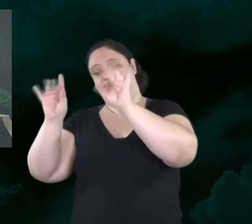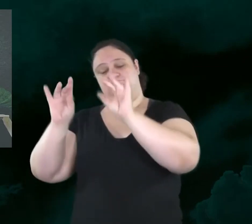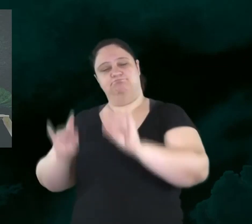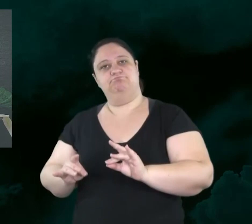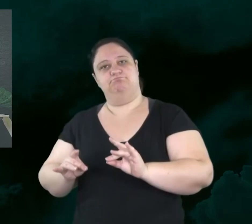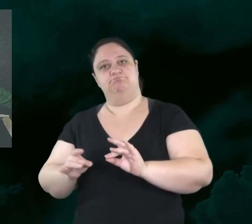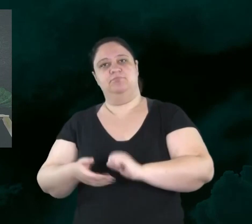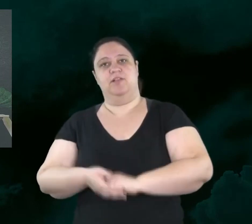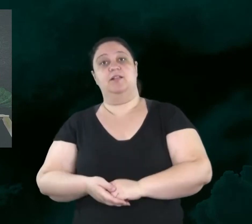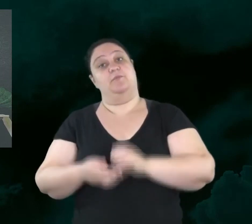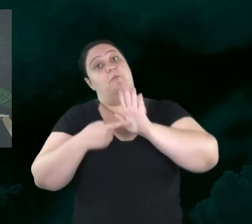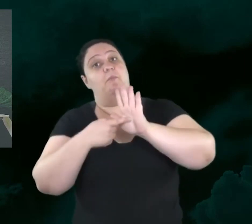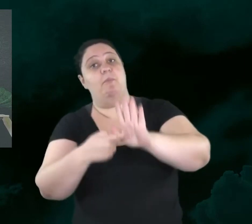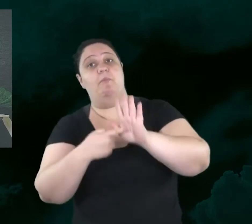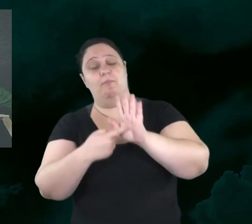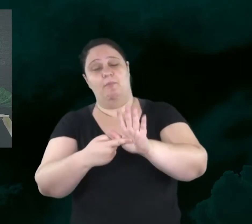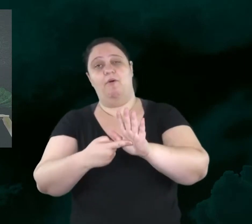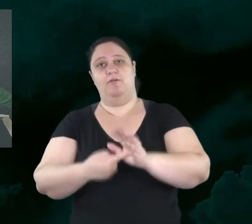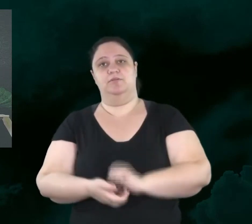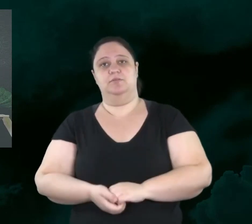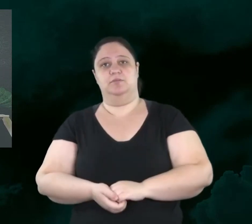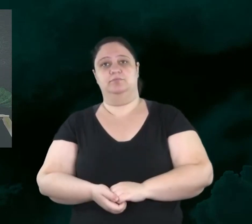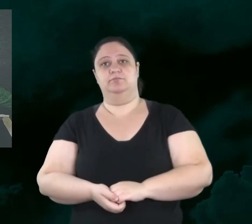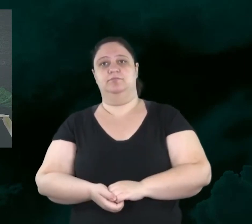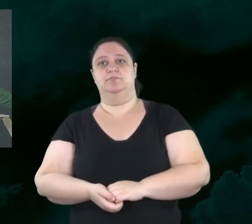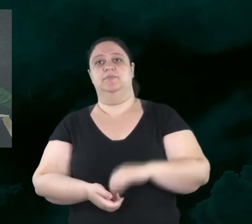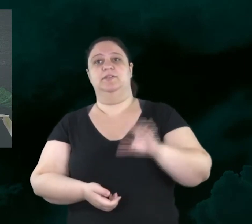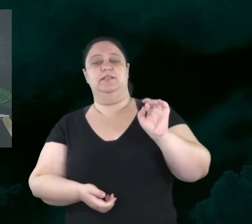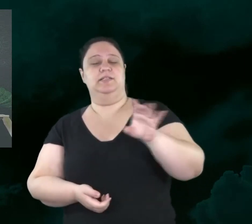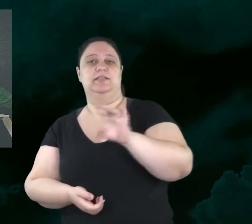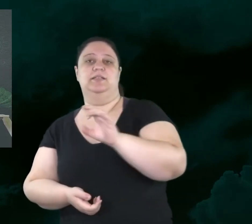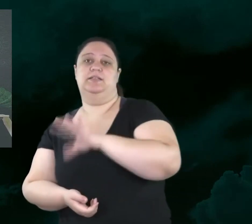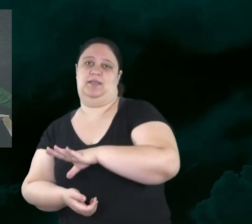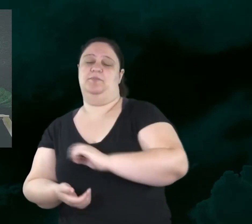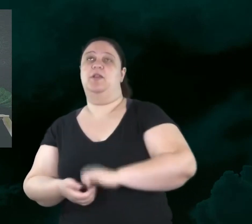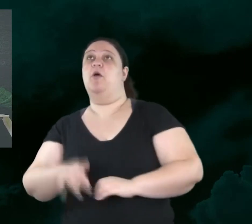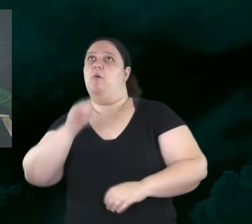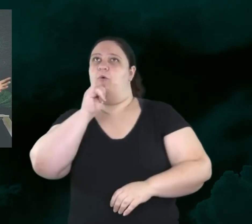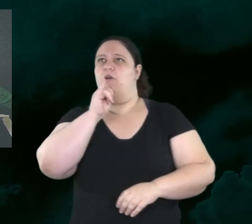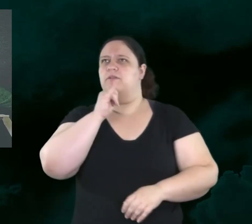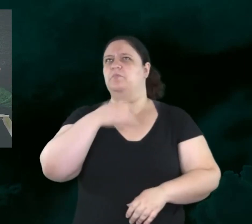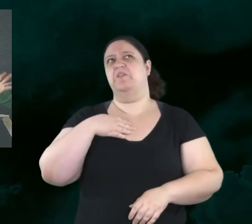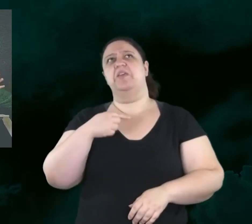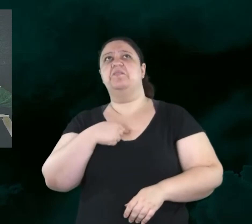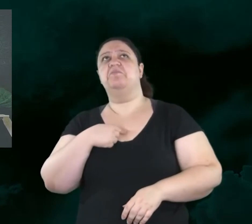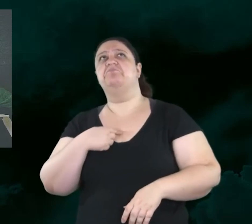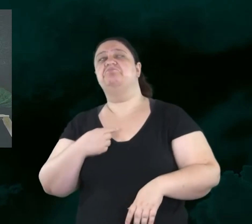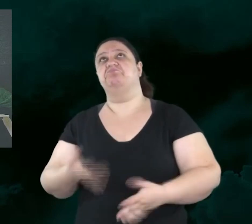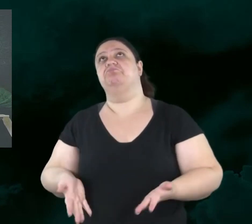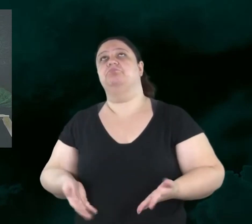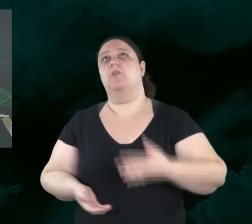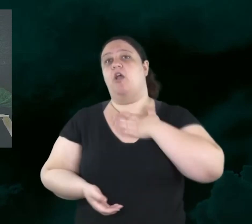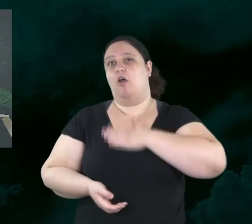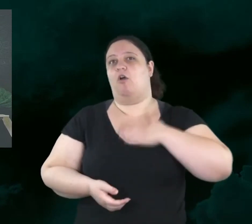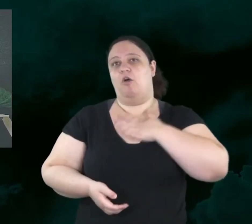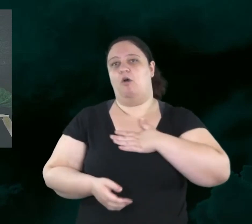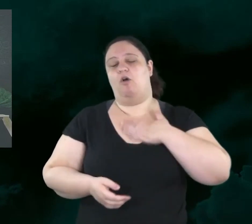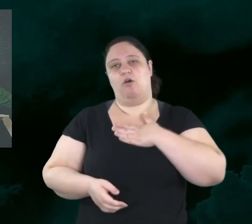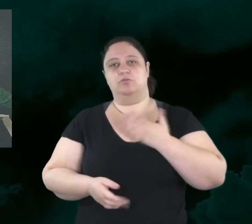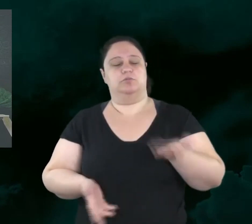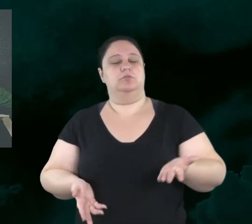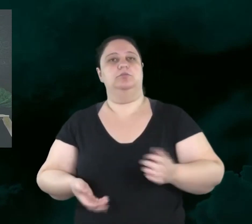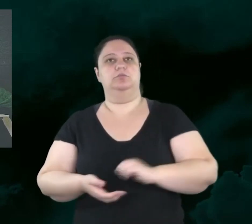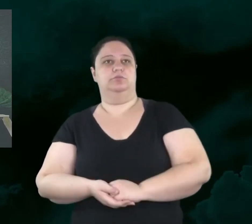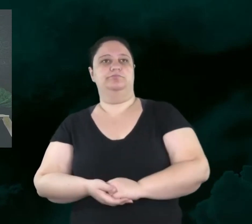você gosta. Então cada um tem uma definição de uma verdade, e portanto nós perdemos a referência de uma única verdade,